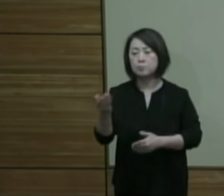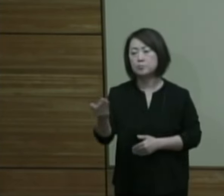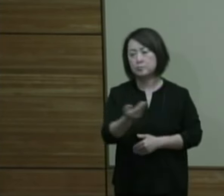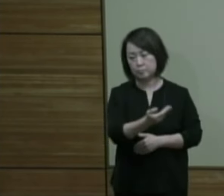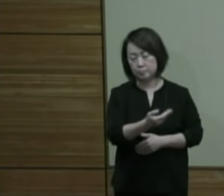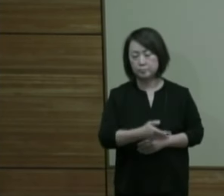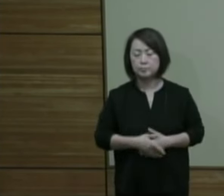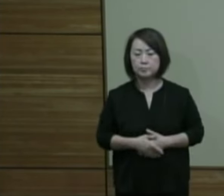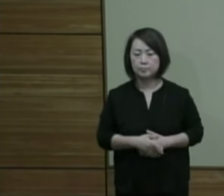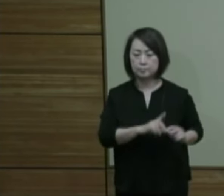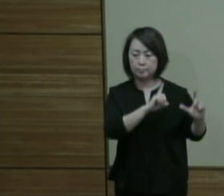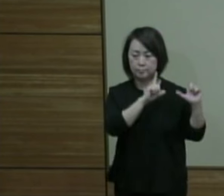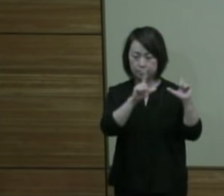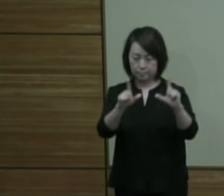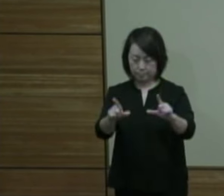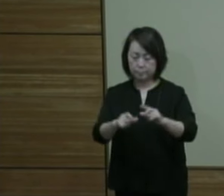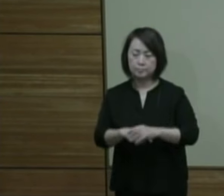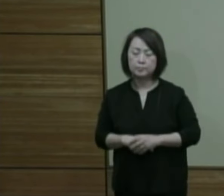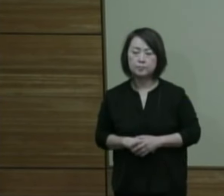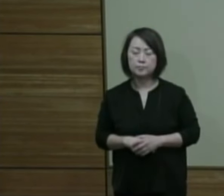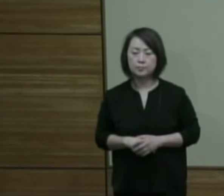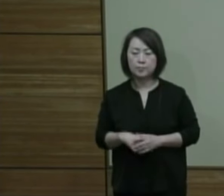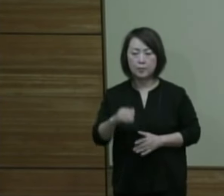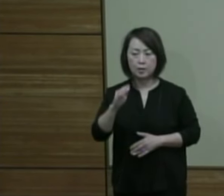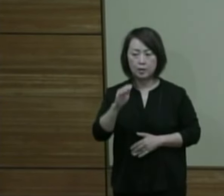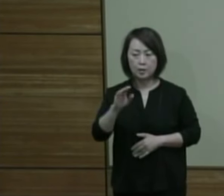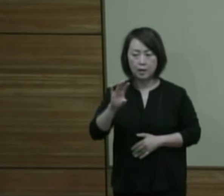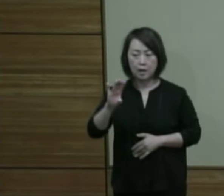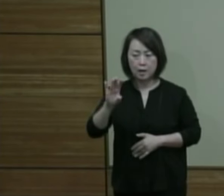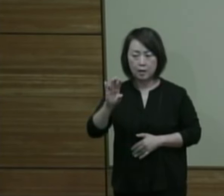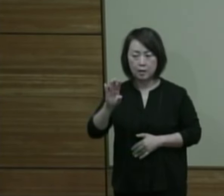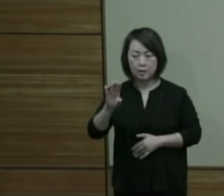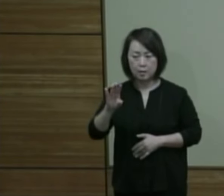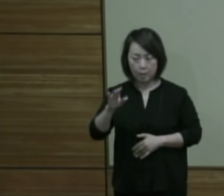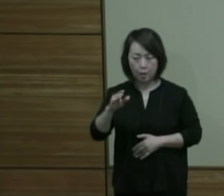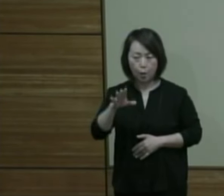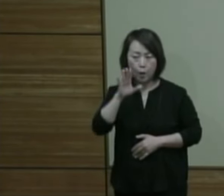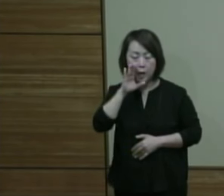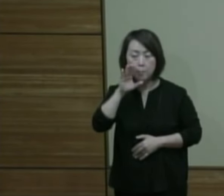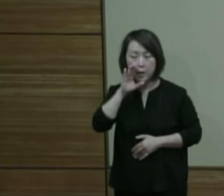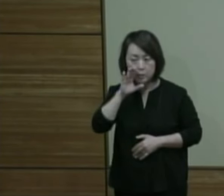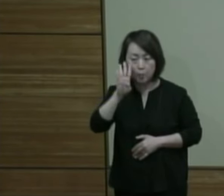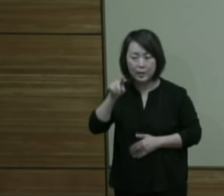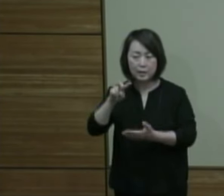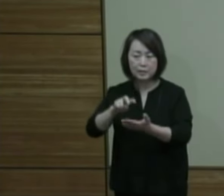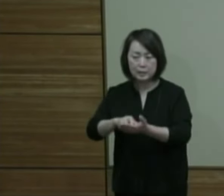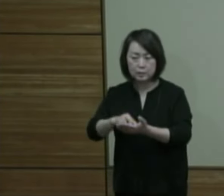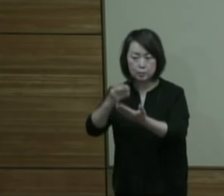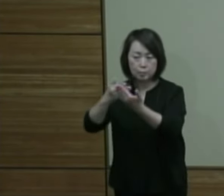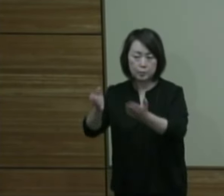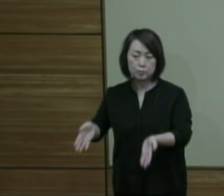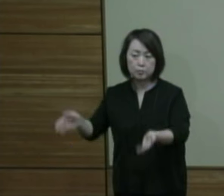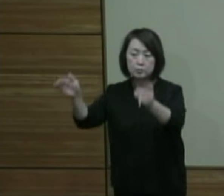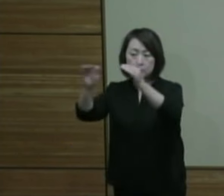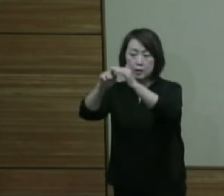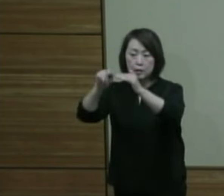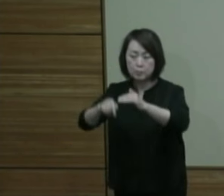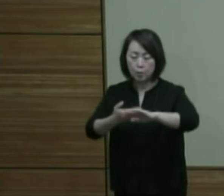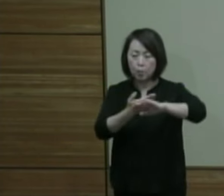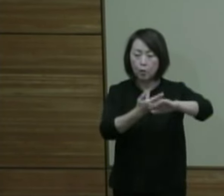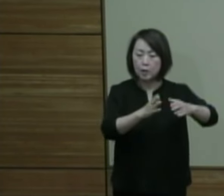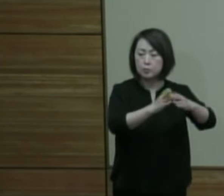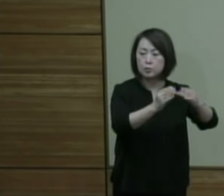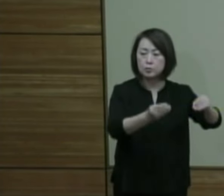これ、担当から補足していただきますが、和歌山県立近代美術館がいわゆる、他の海外の美術館と姉妹ミュージア